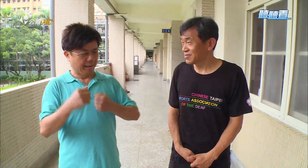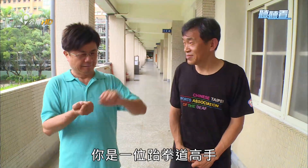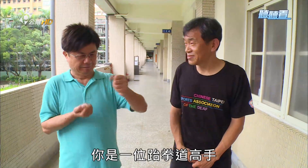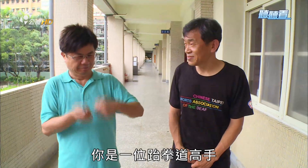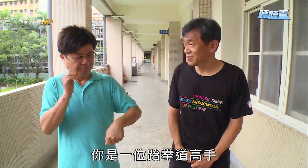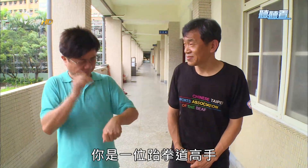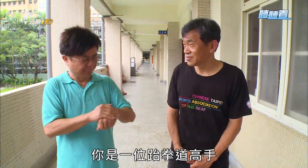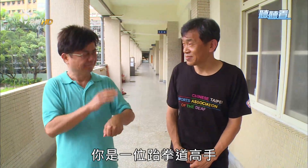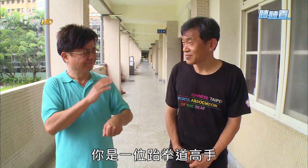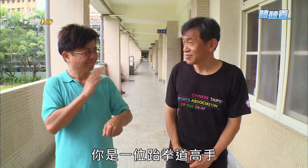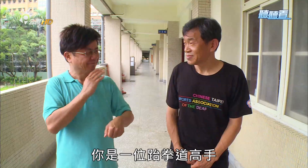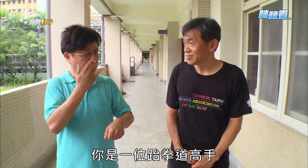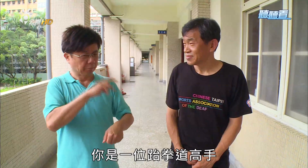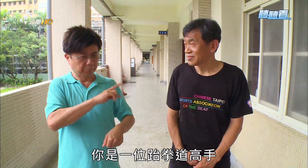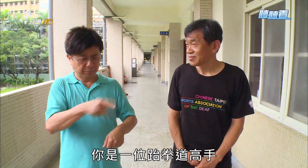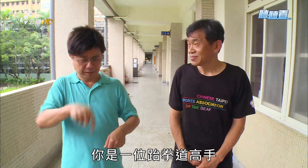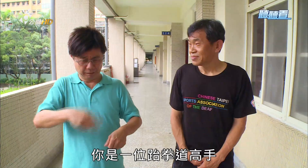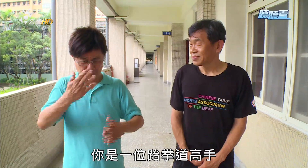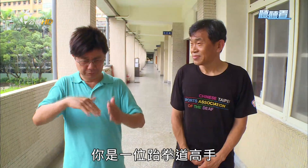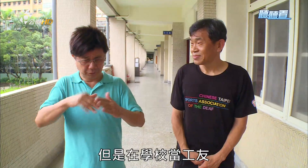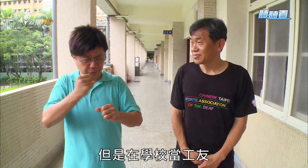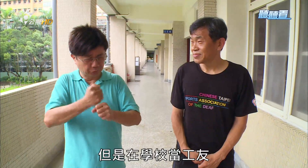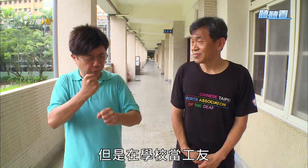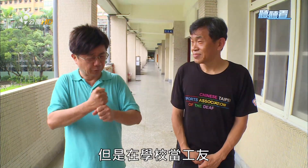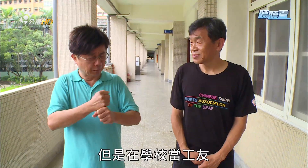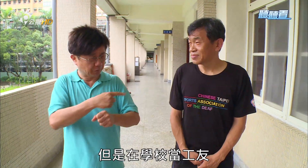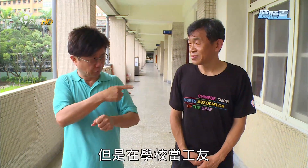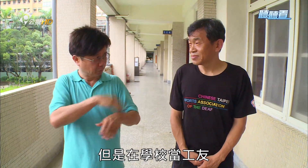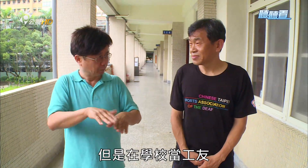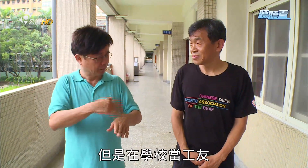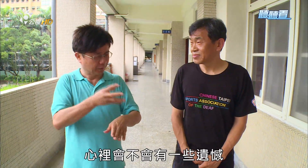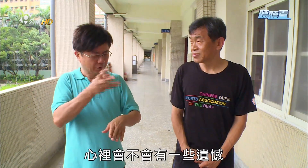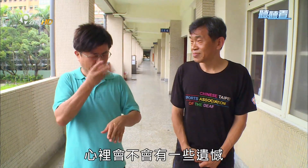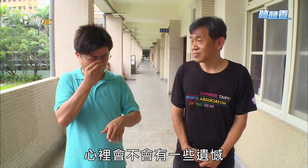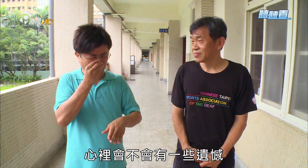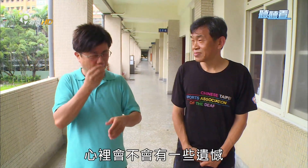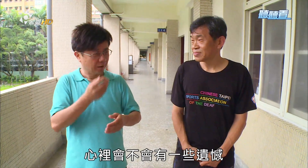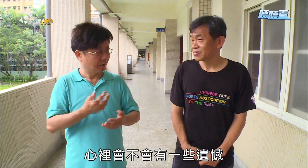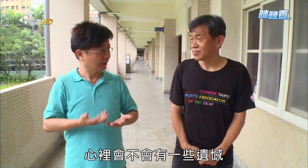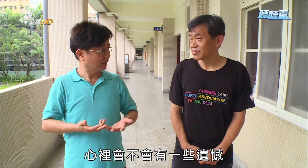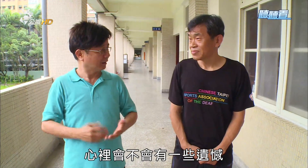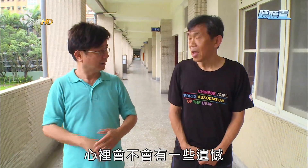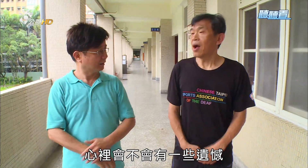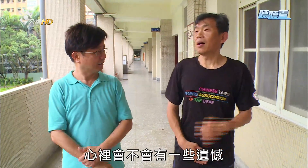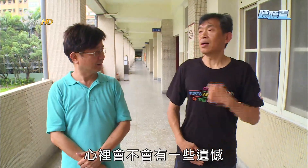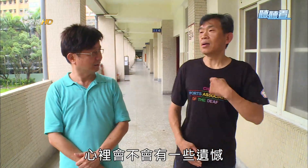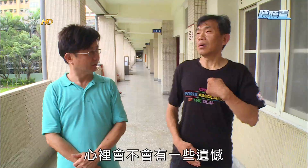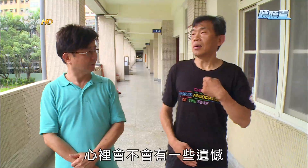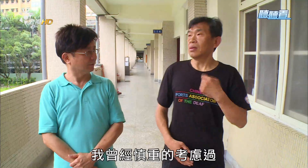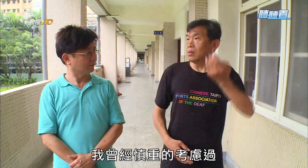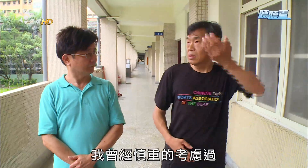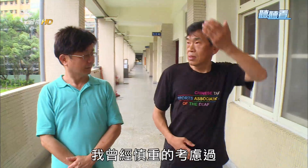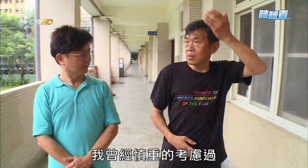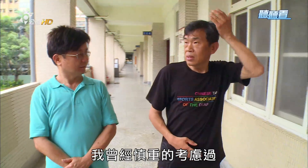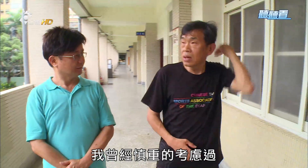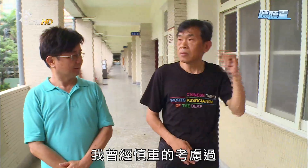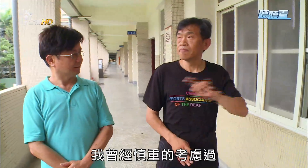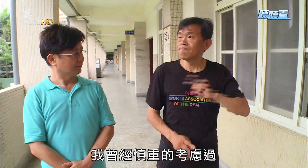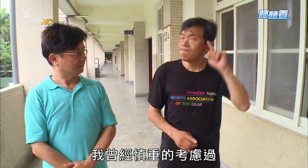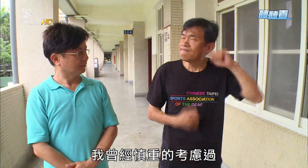你是一位跆拳道高手啊，但是在学校当工友，心里会不会有一些遗憾啊？我曾经慎重地